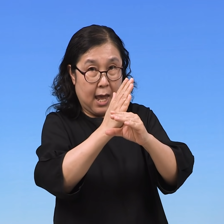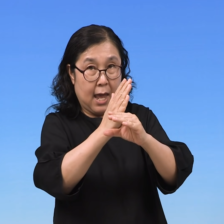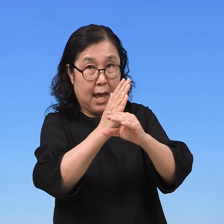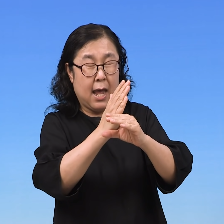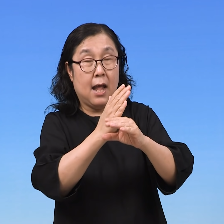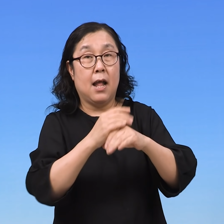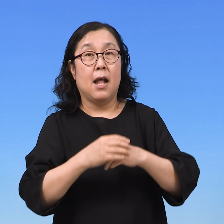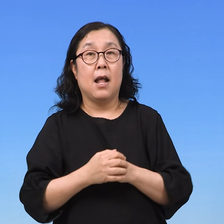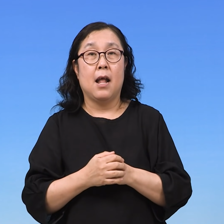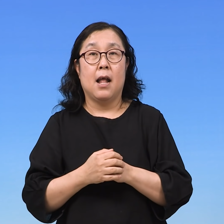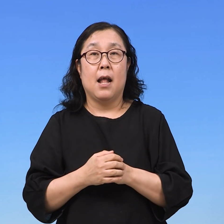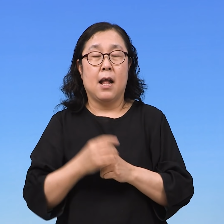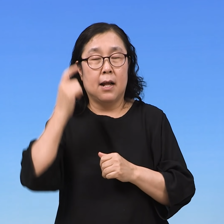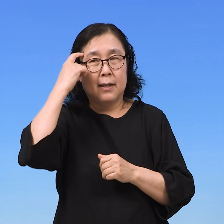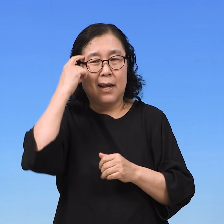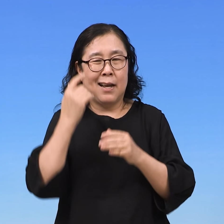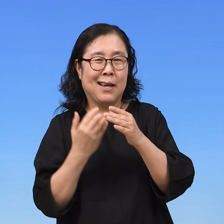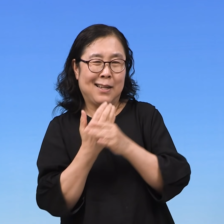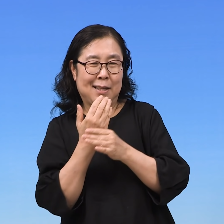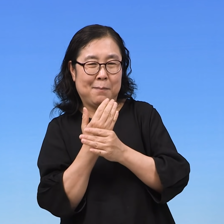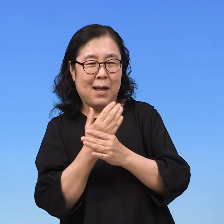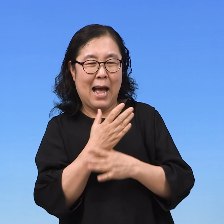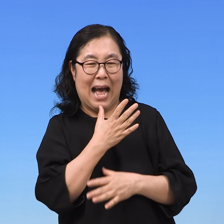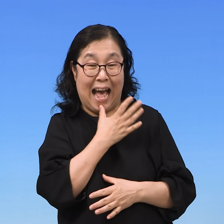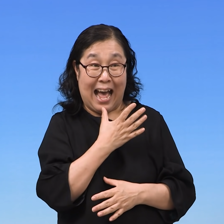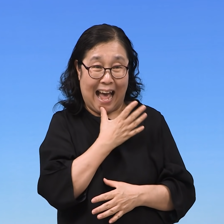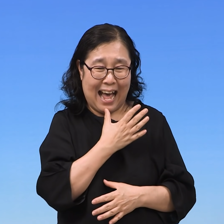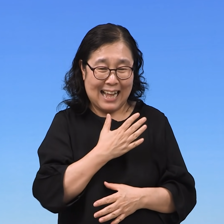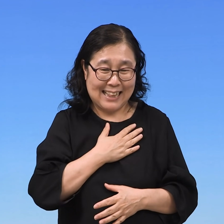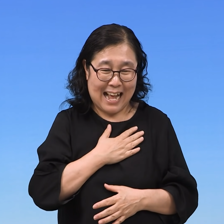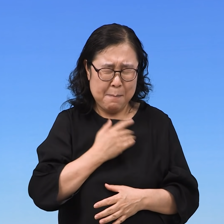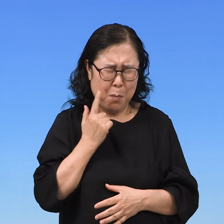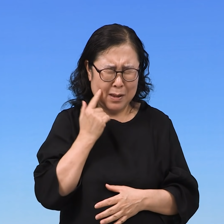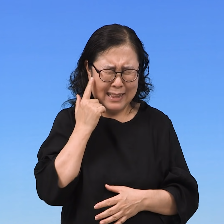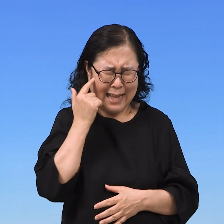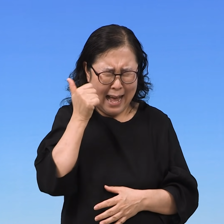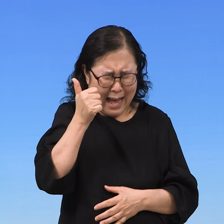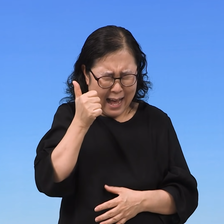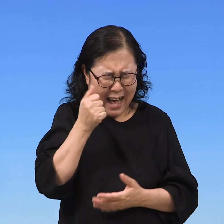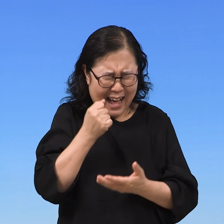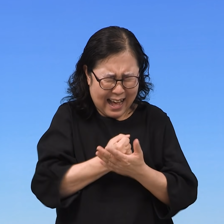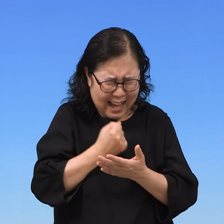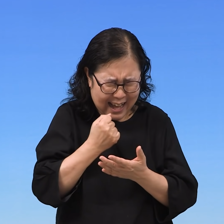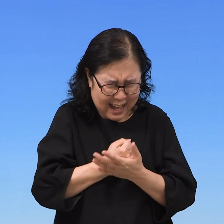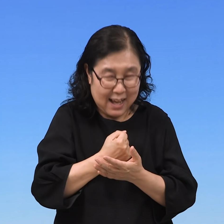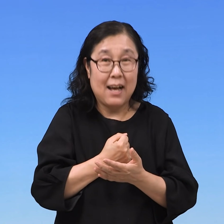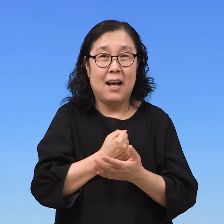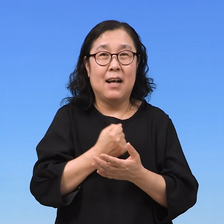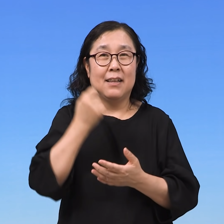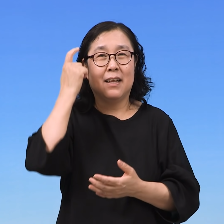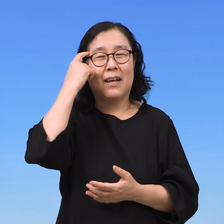떠올려준 게 하나 있는데, 참, 나 목사지.